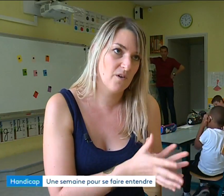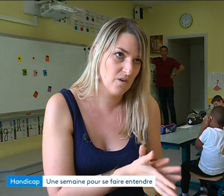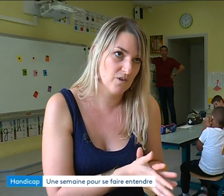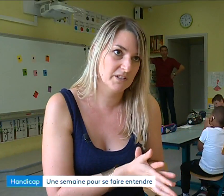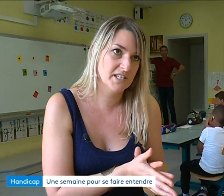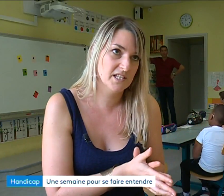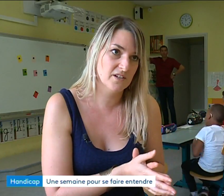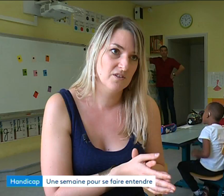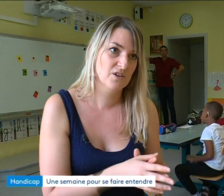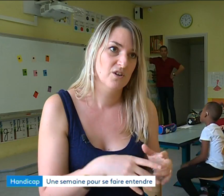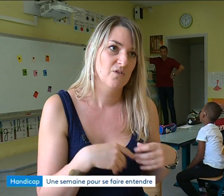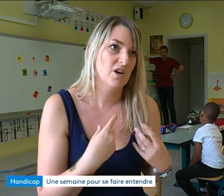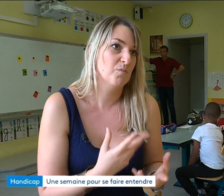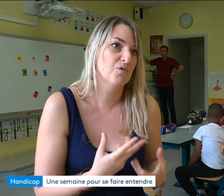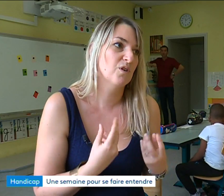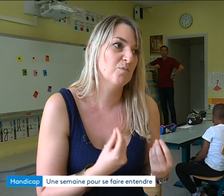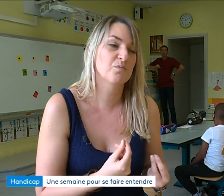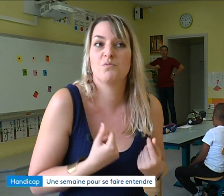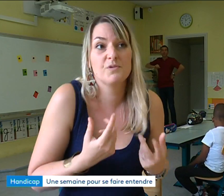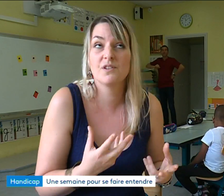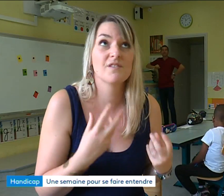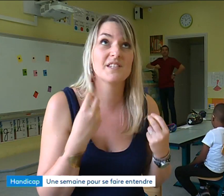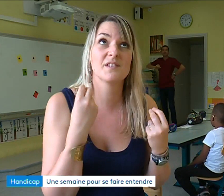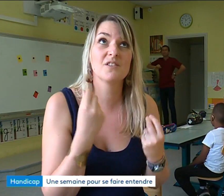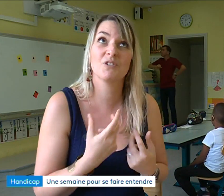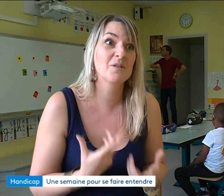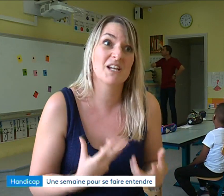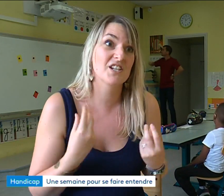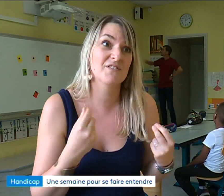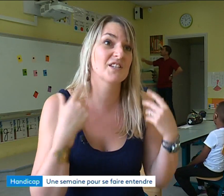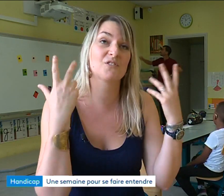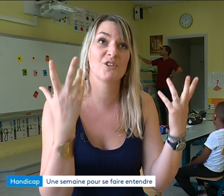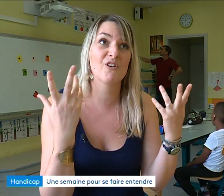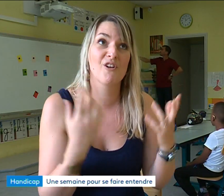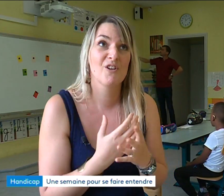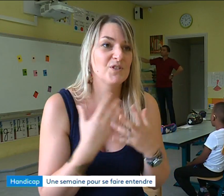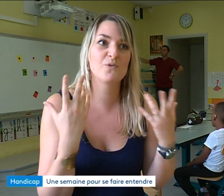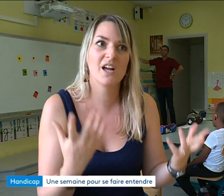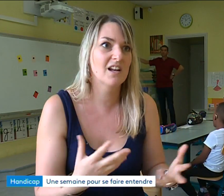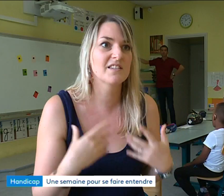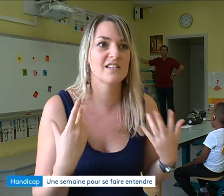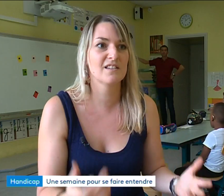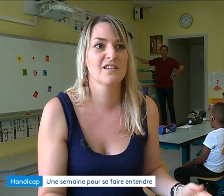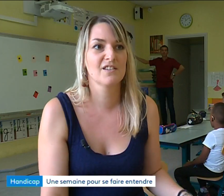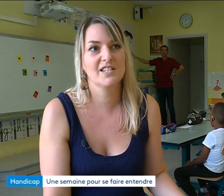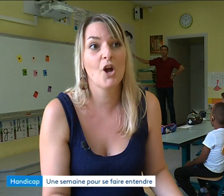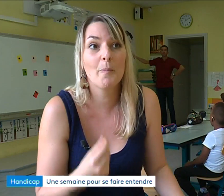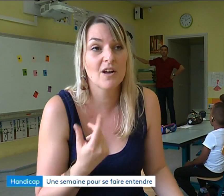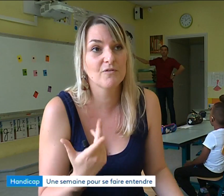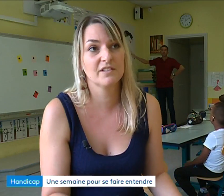en langue des signes. Voilà, pour plus, c'est une langue imagée, c'est une langue visuelle, ça leur parle en fait.